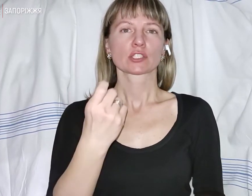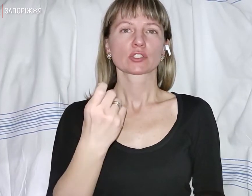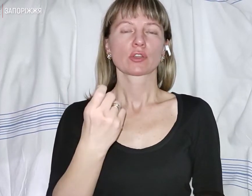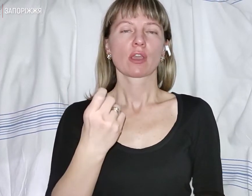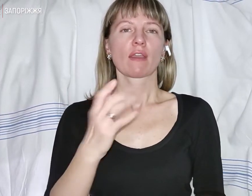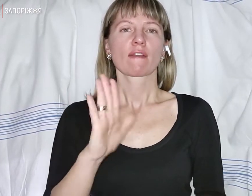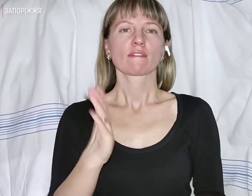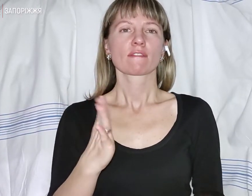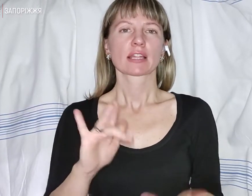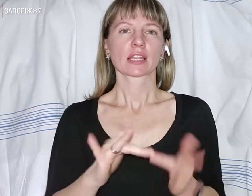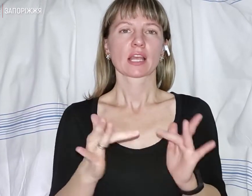Алло.